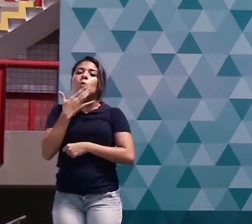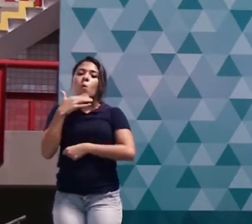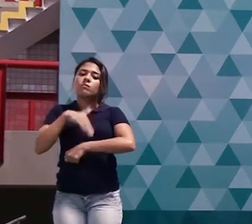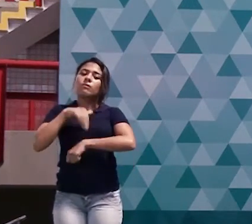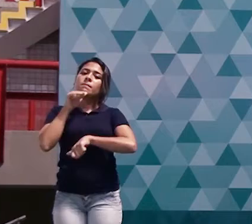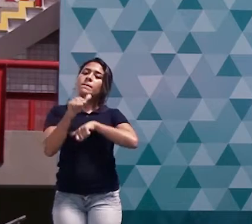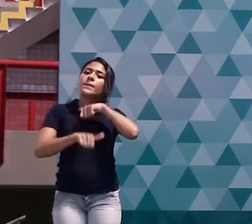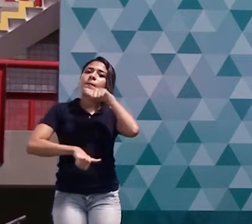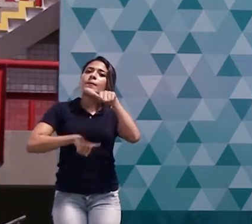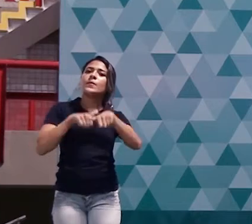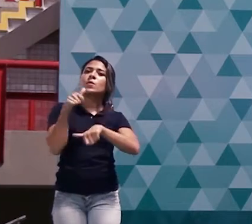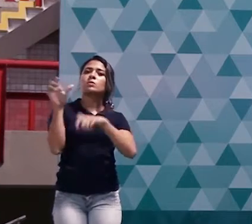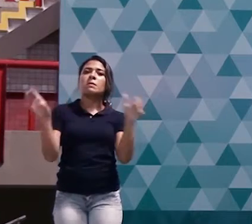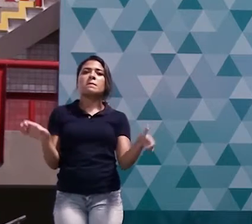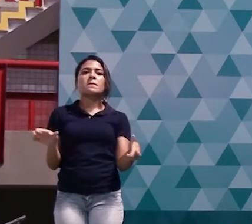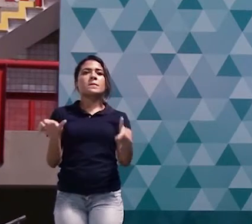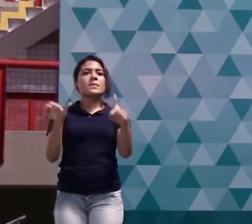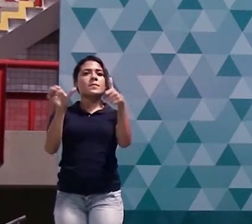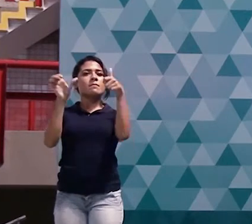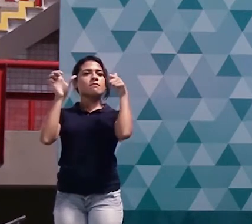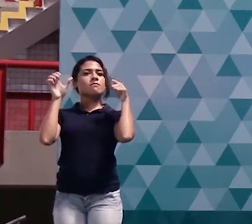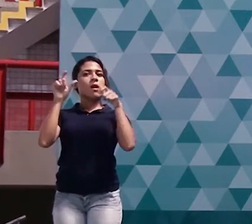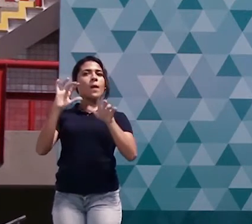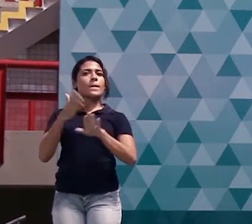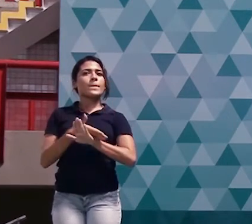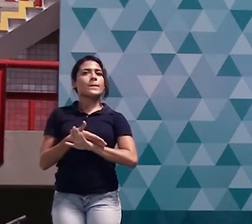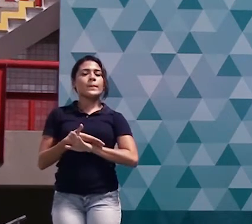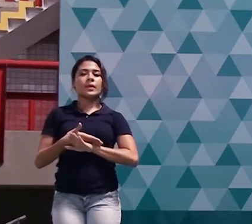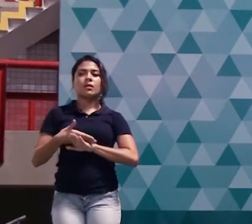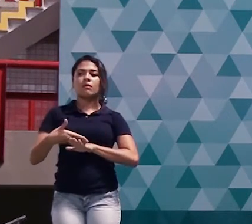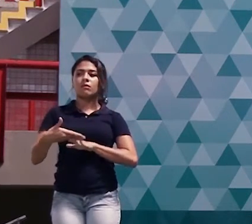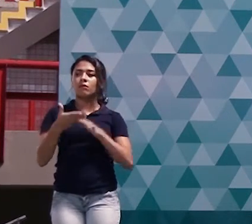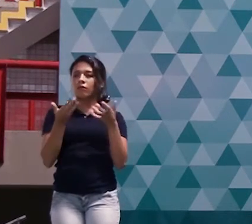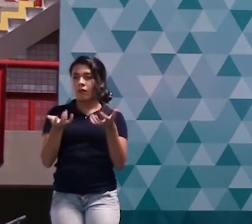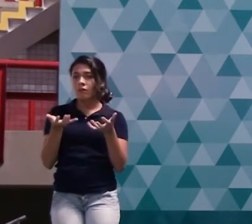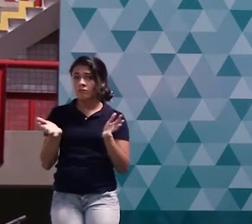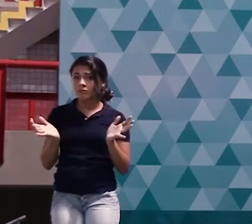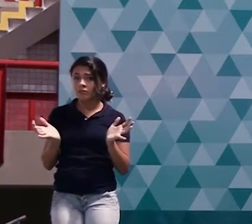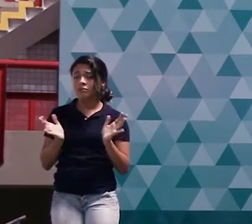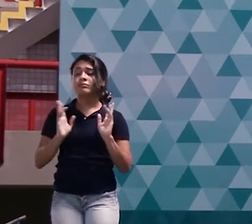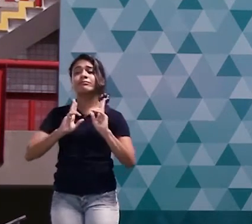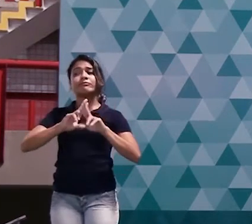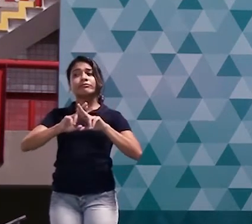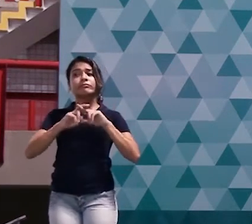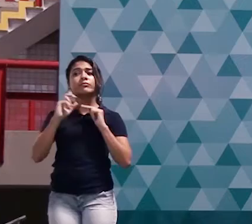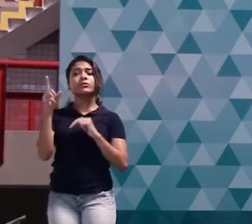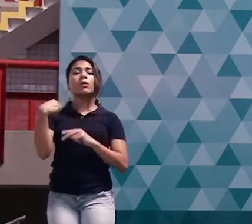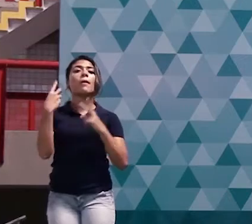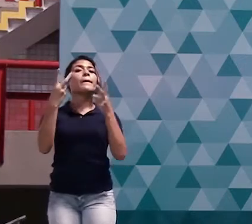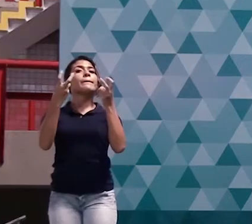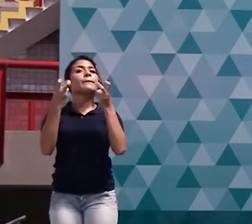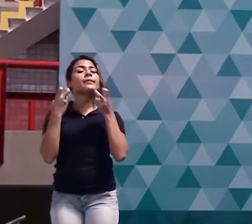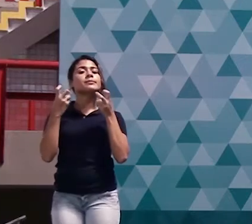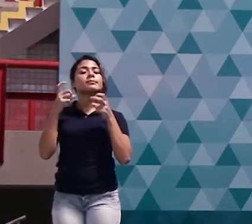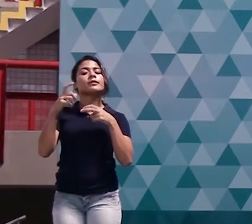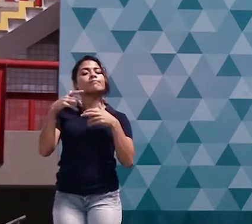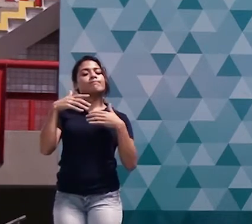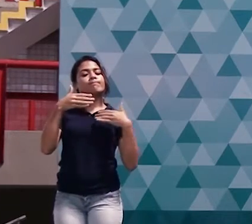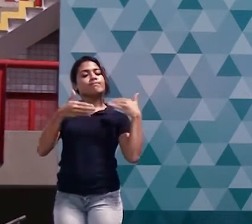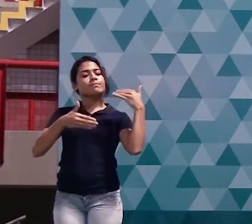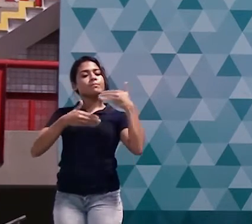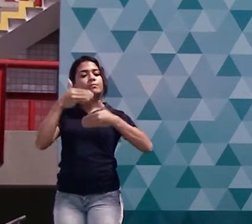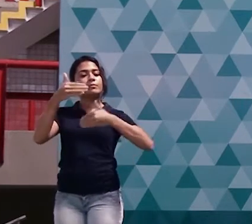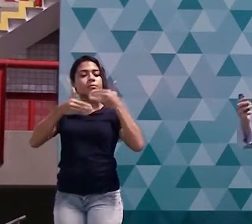nossa raça. Deixa eu fazer a pose para bater a foto. Pronto. Então, o que você vai perceber é que dentro desse